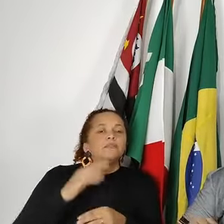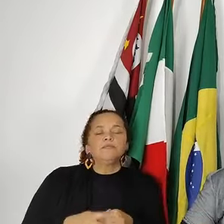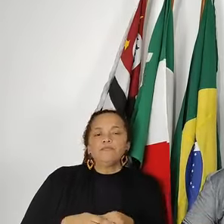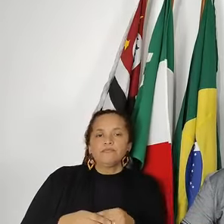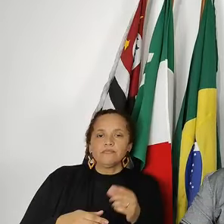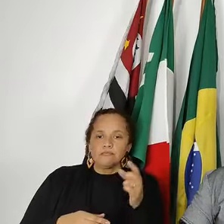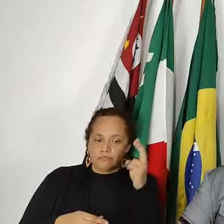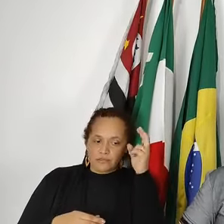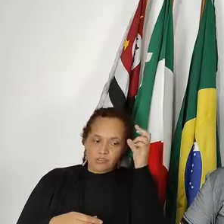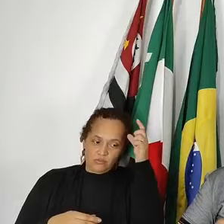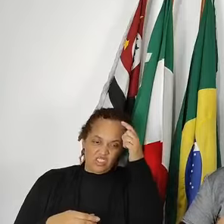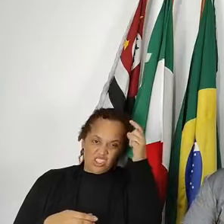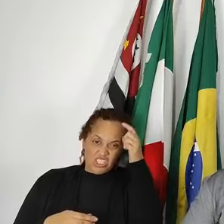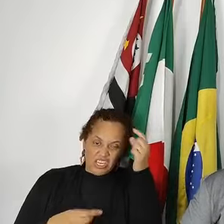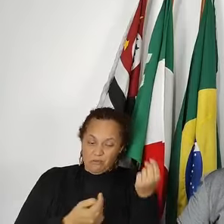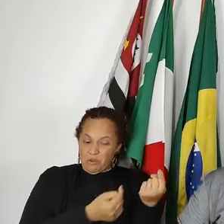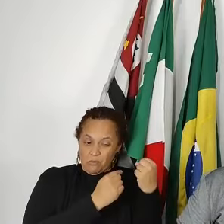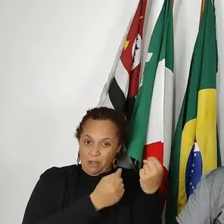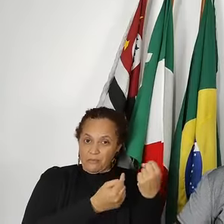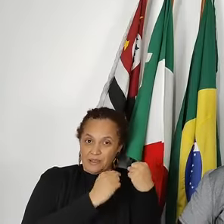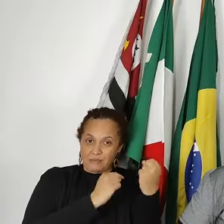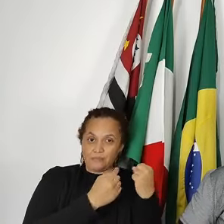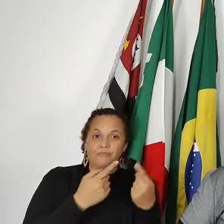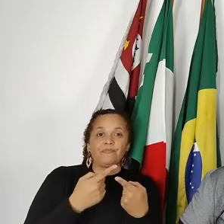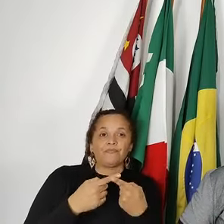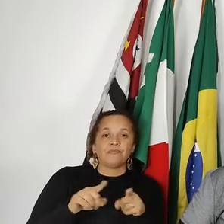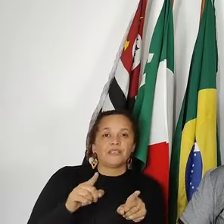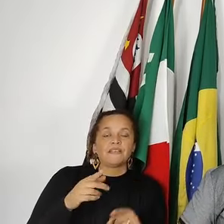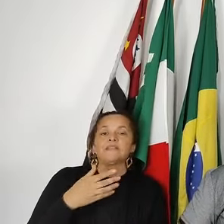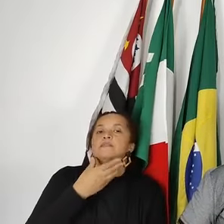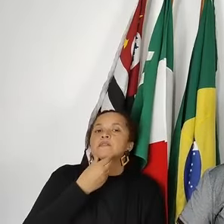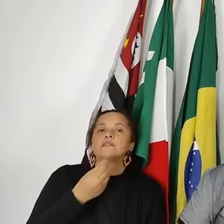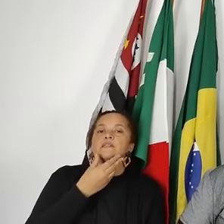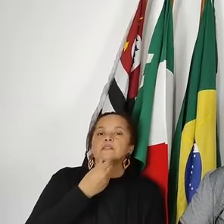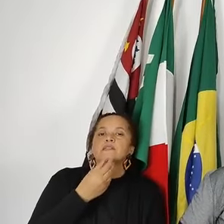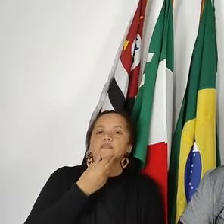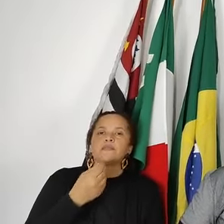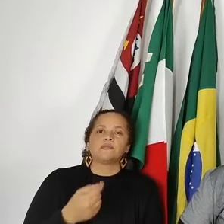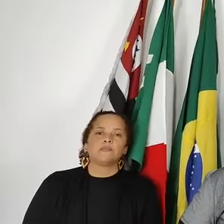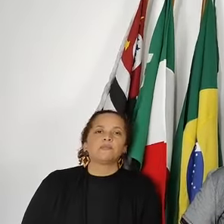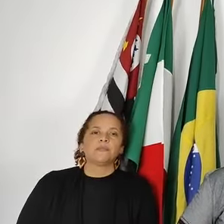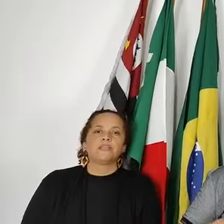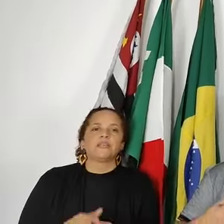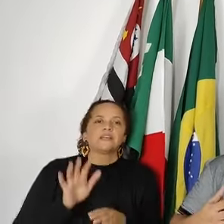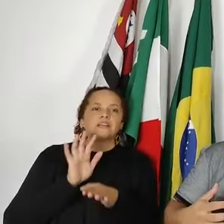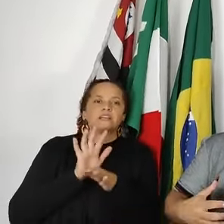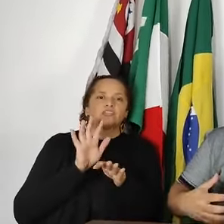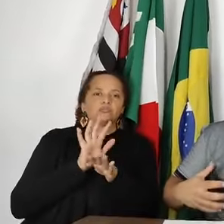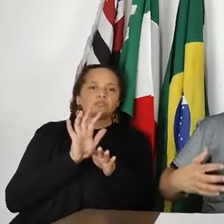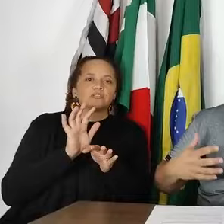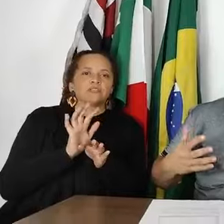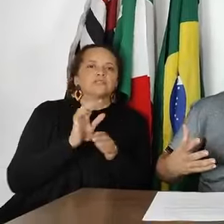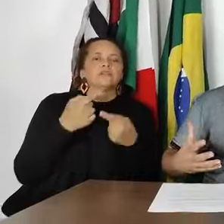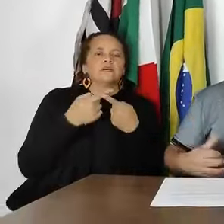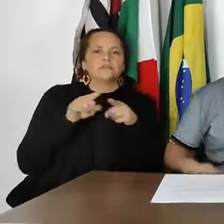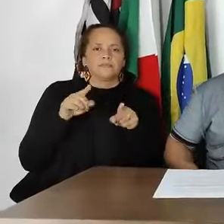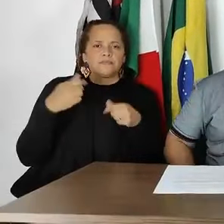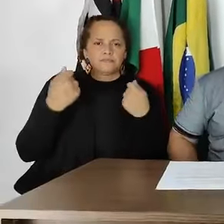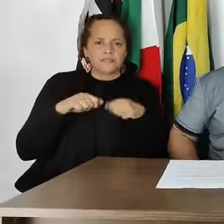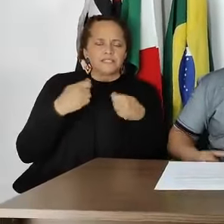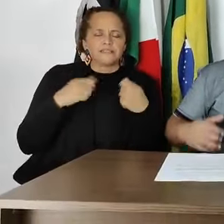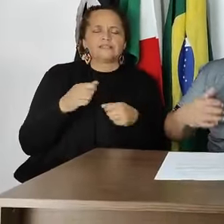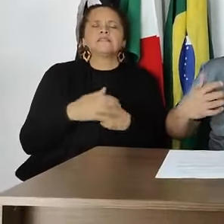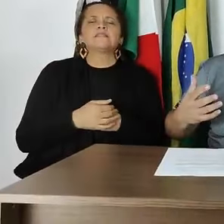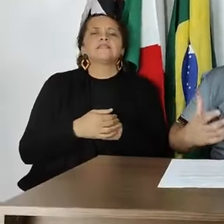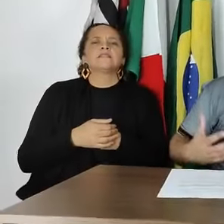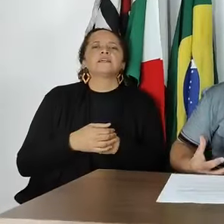inimigo colocou, né? Ele combateu. Então, mas para isso nós precisamos nos alimentar da palavra,